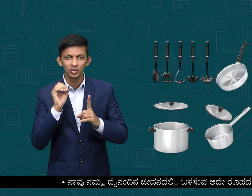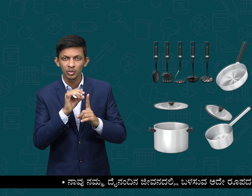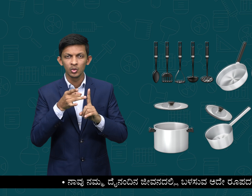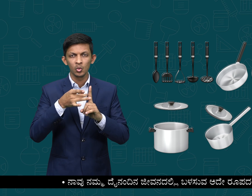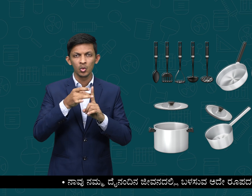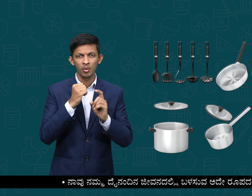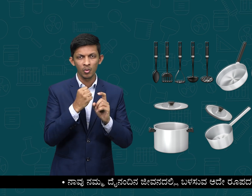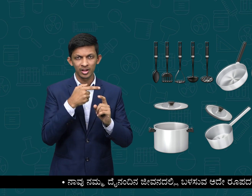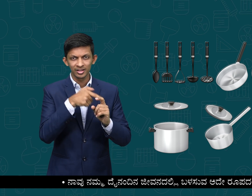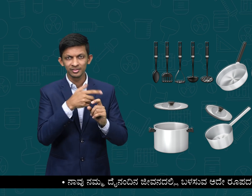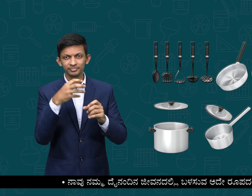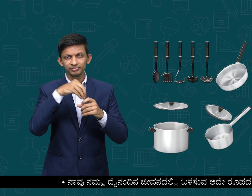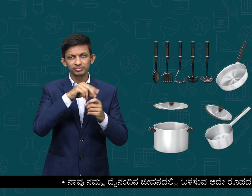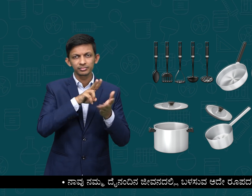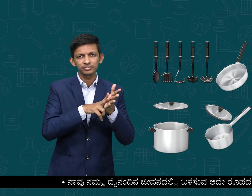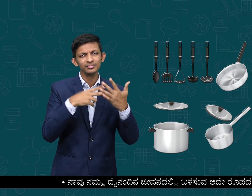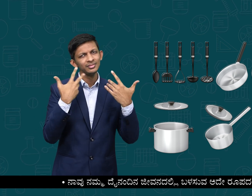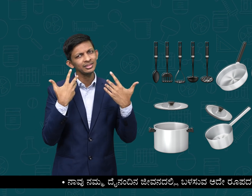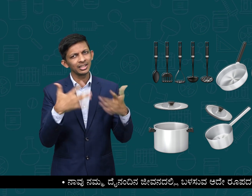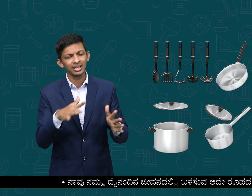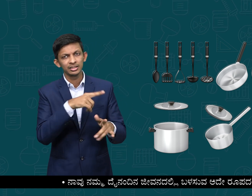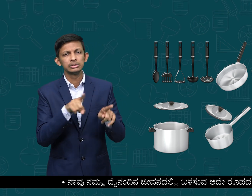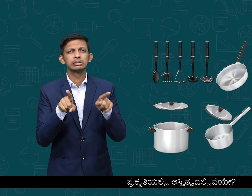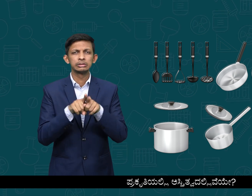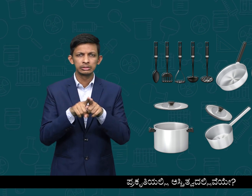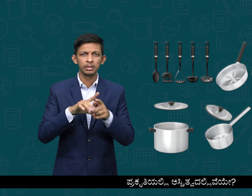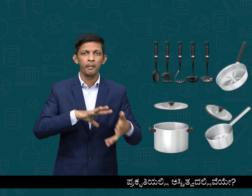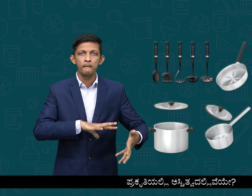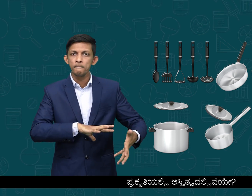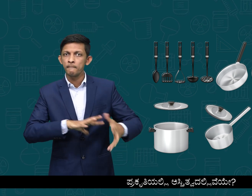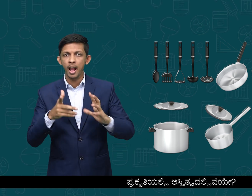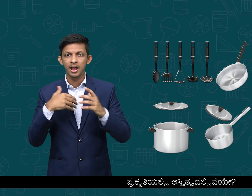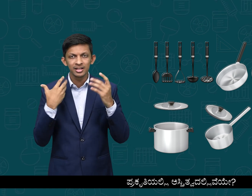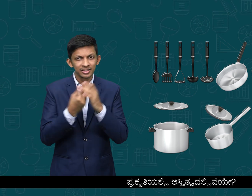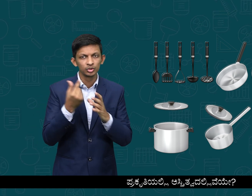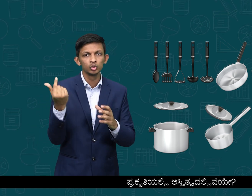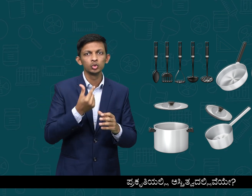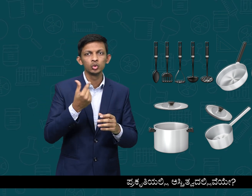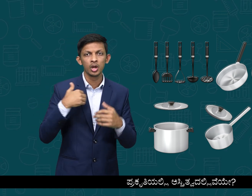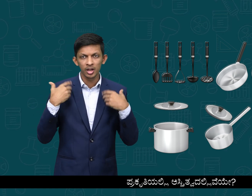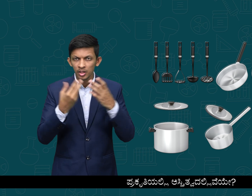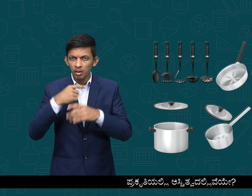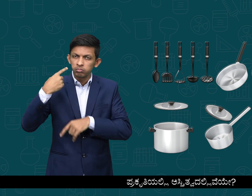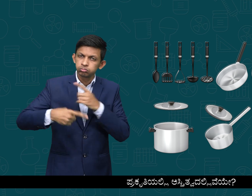ನಾವು ನಮ್ಮ ದೈನಂದಿನ ಜೀವನದಲ್ಲಿ ಬಳಸುವ ಅದೇ ರೂಪದಲ್ಲಿ ಲೋಹಗಳು ಪ್ರಕೃತಿಯಲ್ಲಿ ಅಸ್ತಿತ್ವದಲ್ಲಿವೆಯೇ?